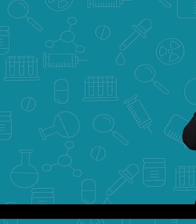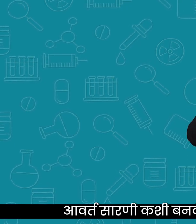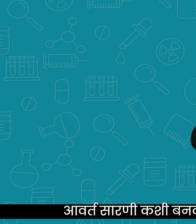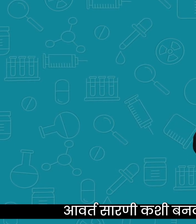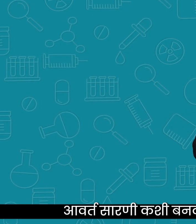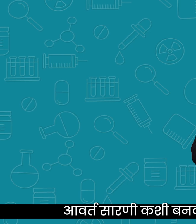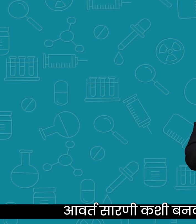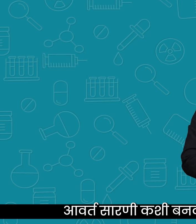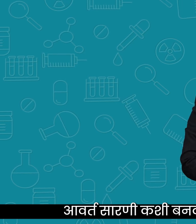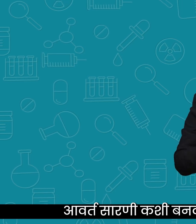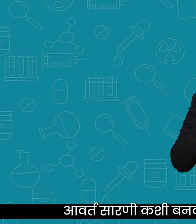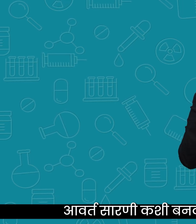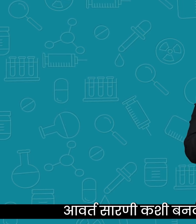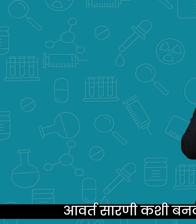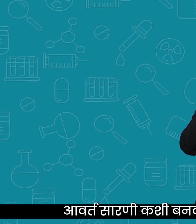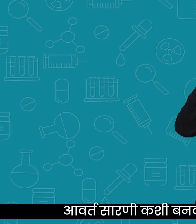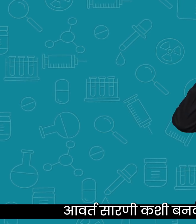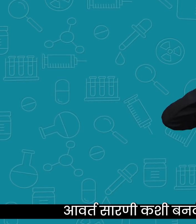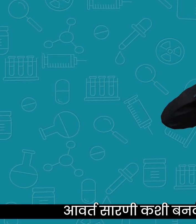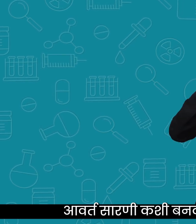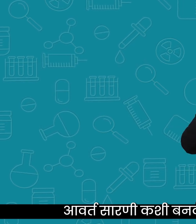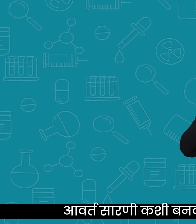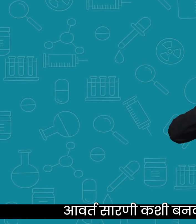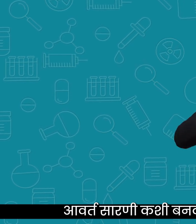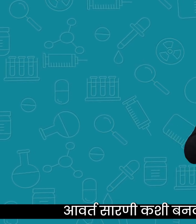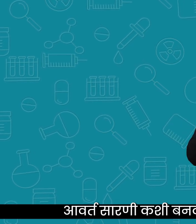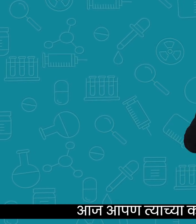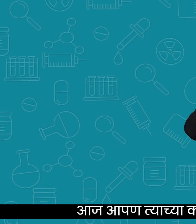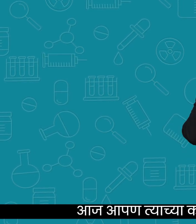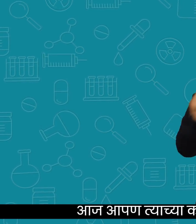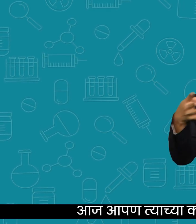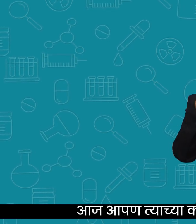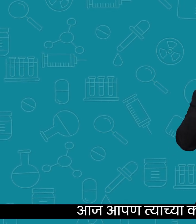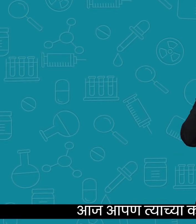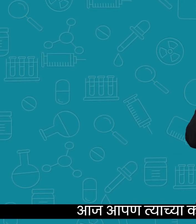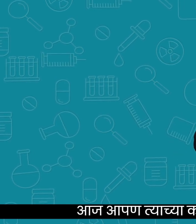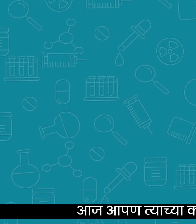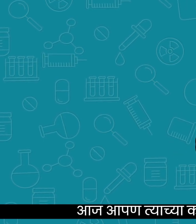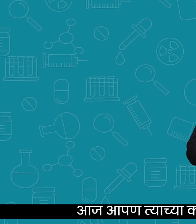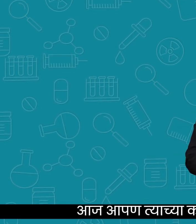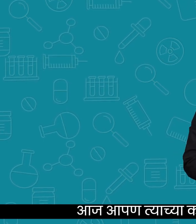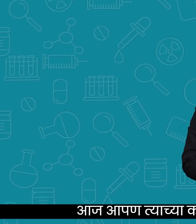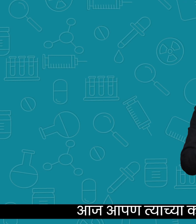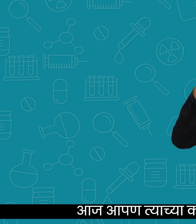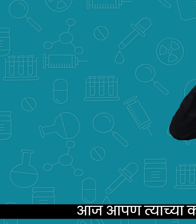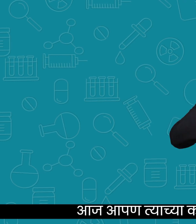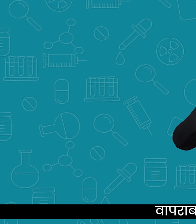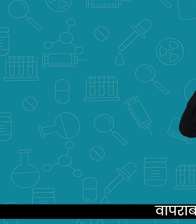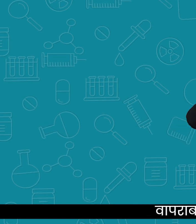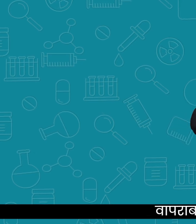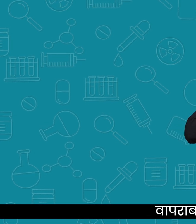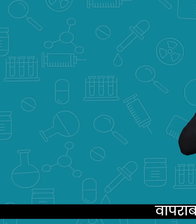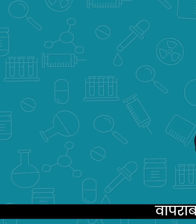शेवटच्या सत्रात आवर्त सारणी कशी बनवली जाते ते आपण आधीच शिकलो आहोत. आज आपण त्याच्या काही ठळक वैशिष्ट्यांबद्दल आणि